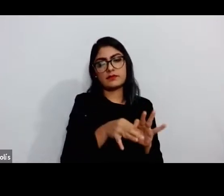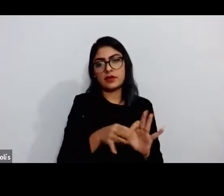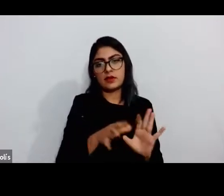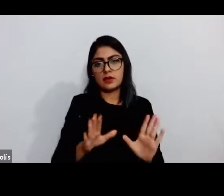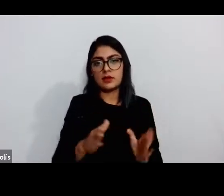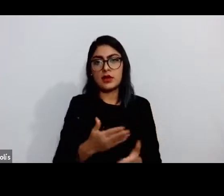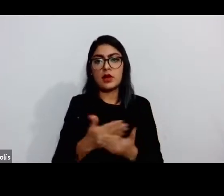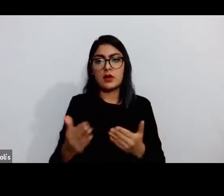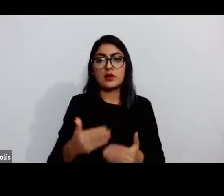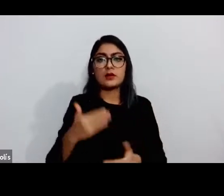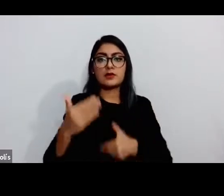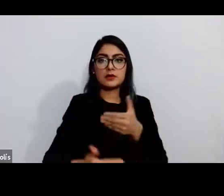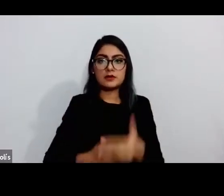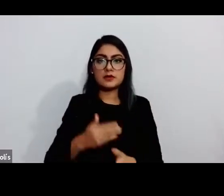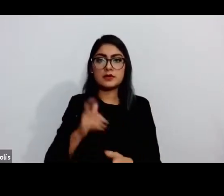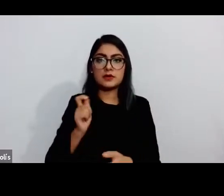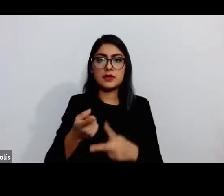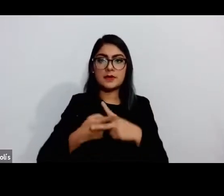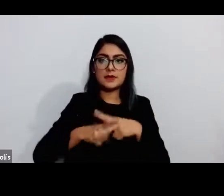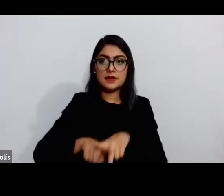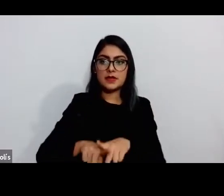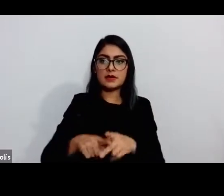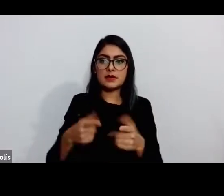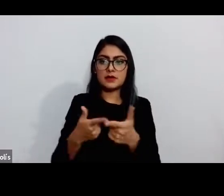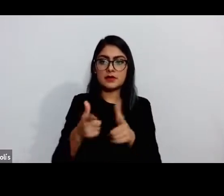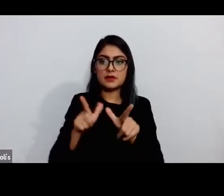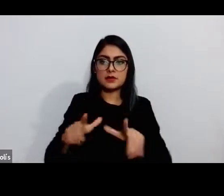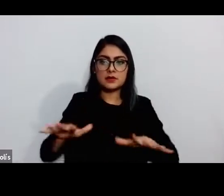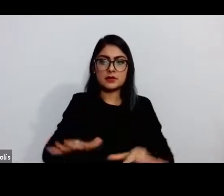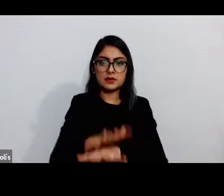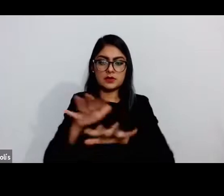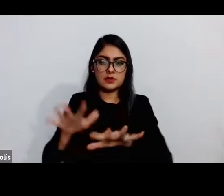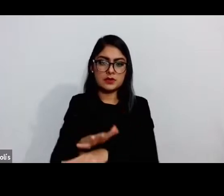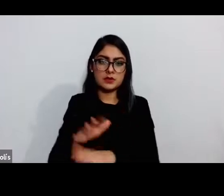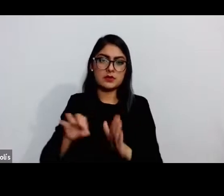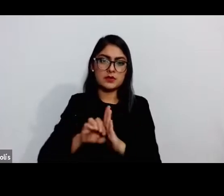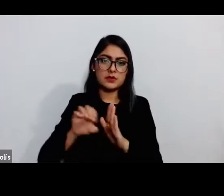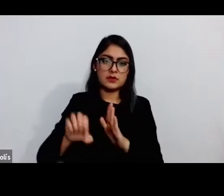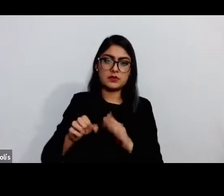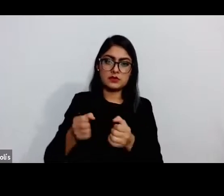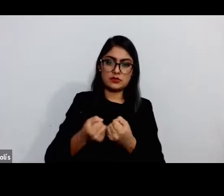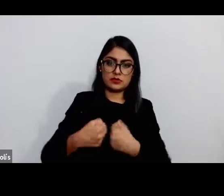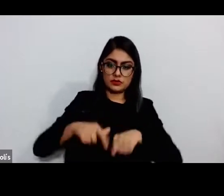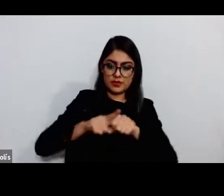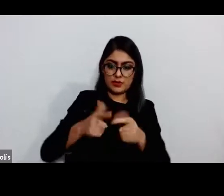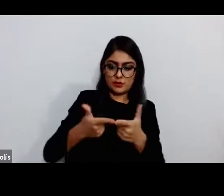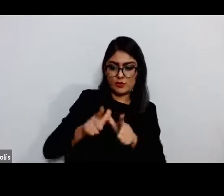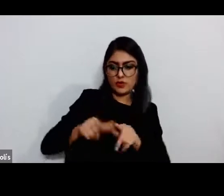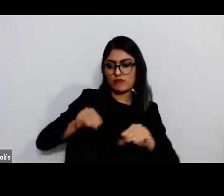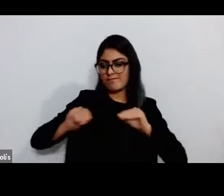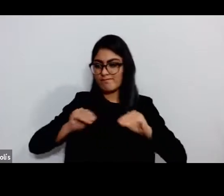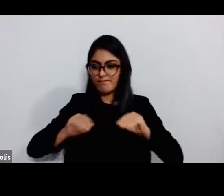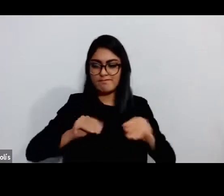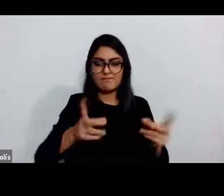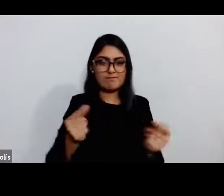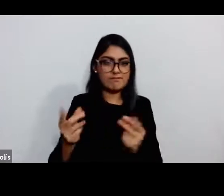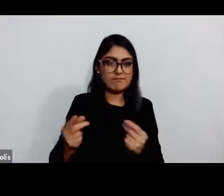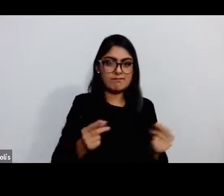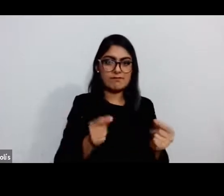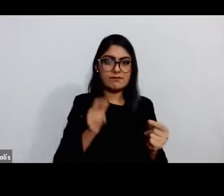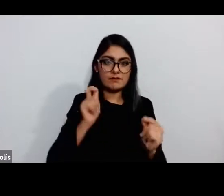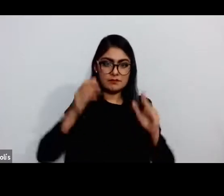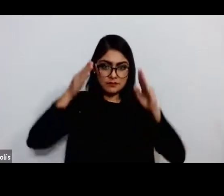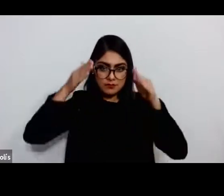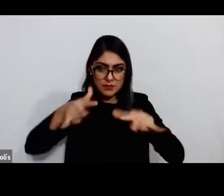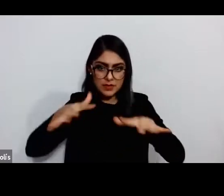y quiero enfatizar la idea de la movilización social para el surgimiento de los derechos en general, de los derechos humanos